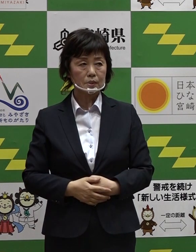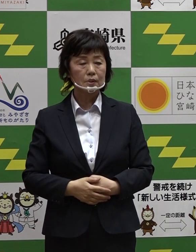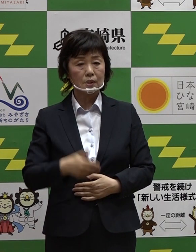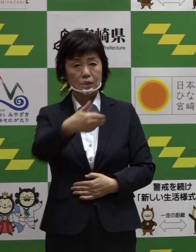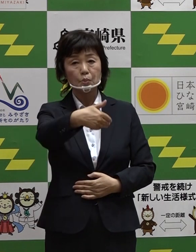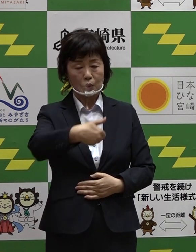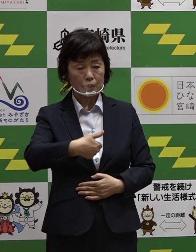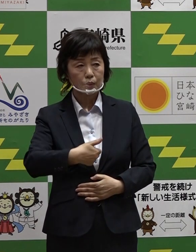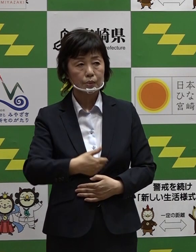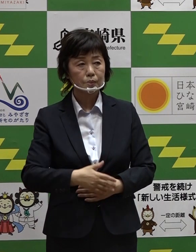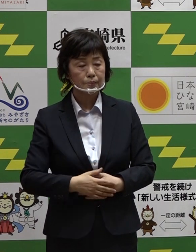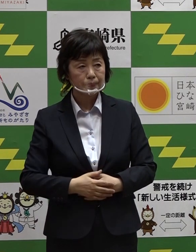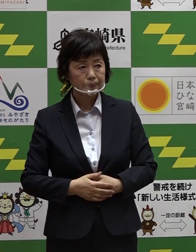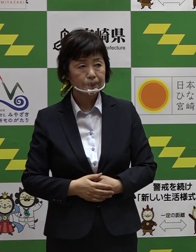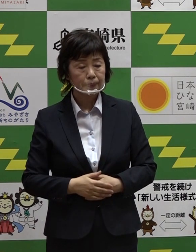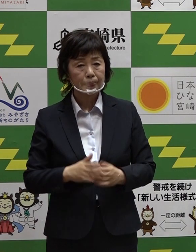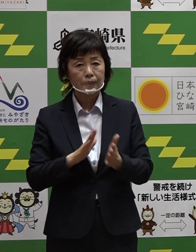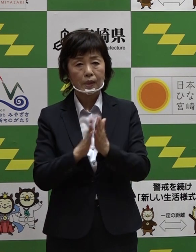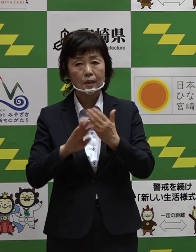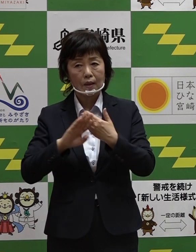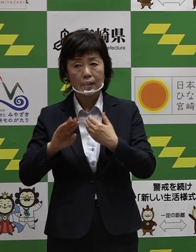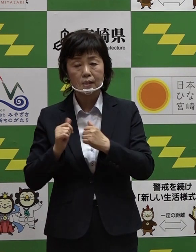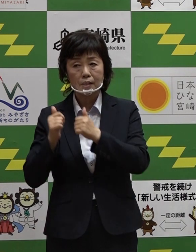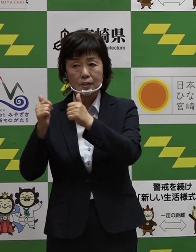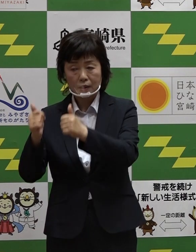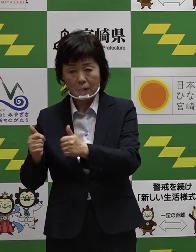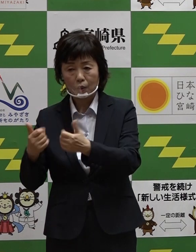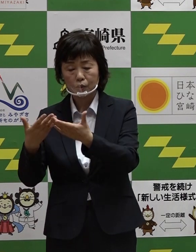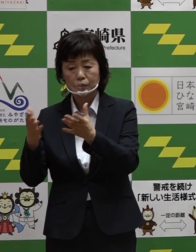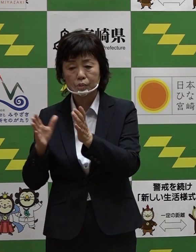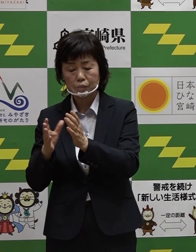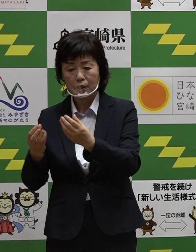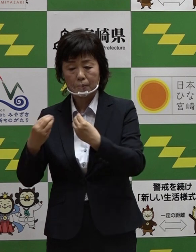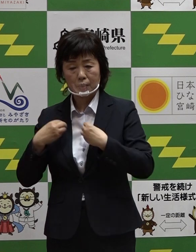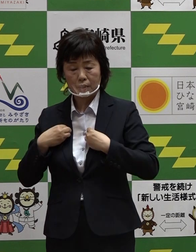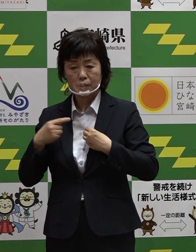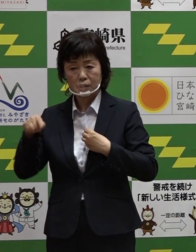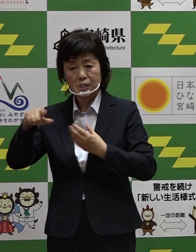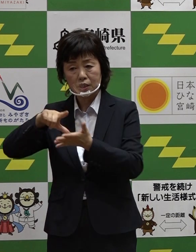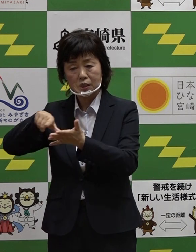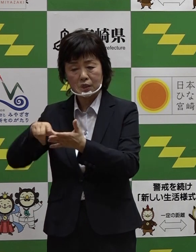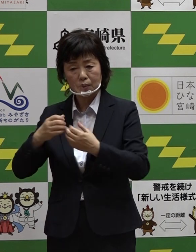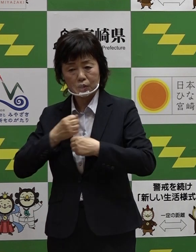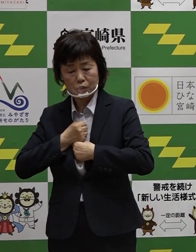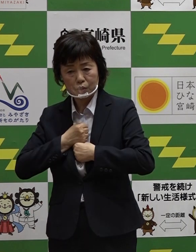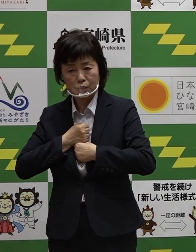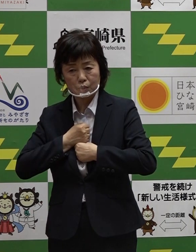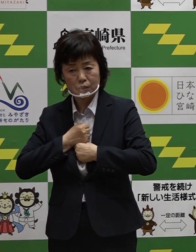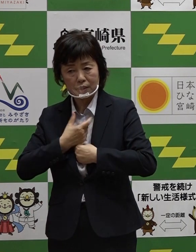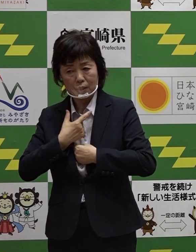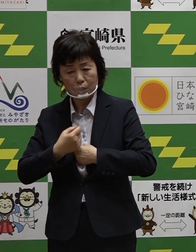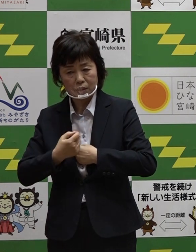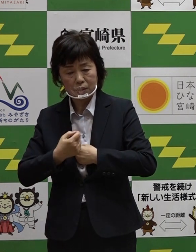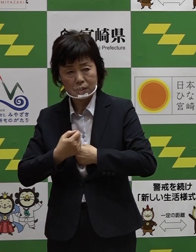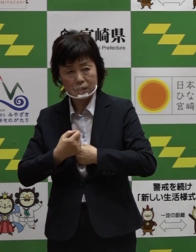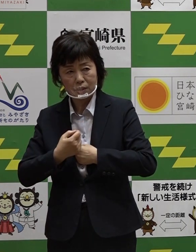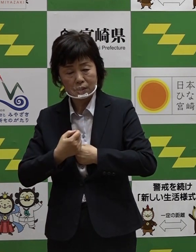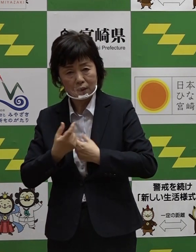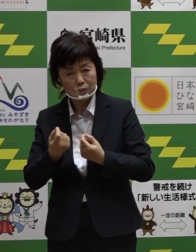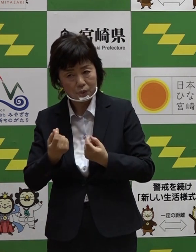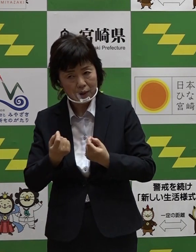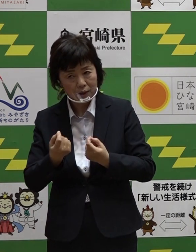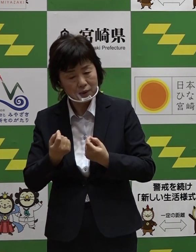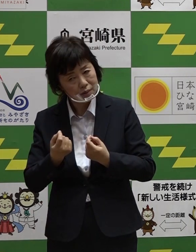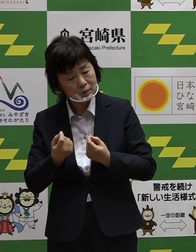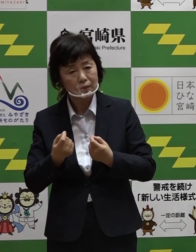今後のお話の中で、その県外に行ってもクラスターになる地域にはちょっと慎重にとか、ちょっとご説明があった んですか。施設利用です